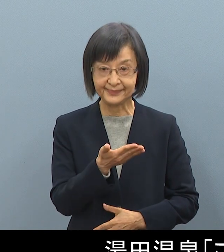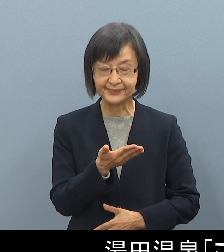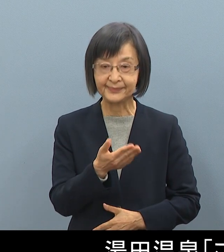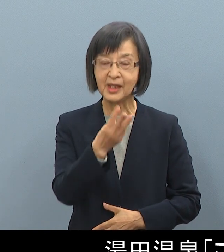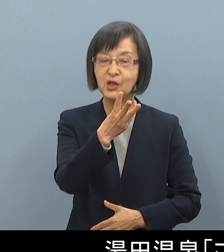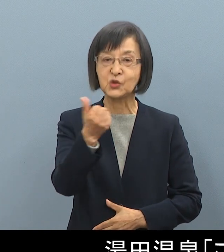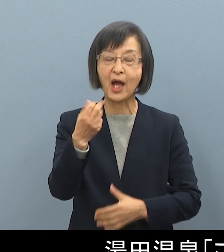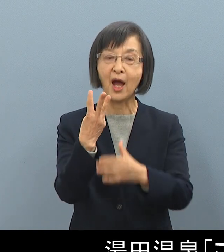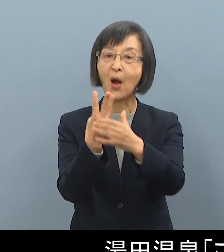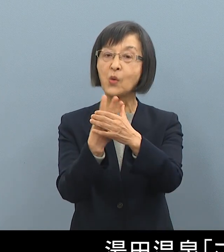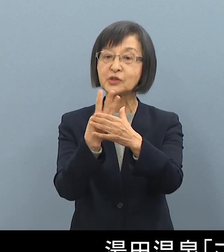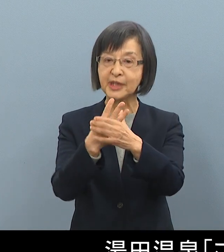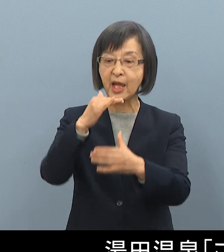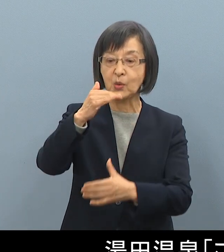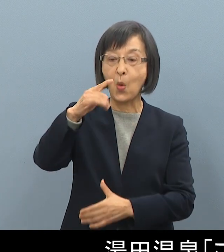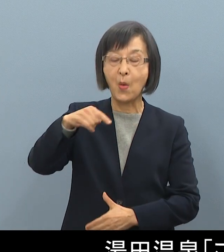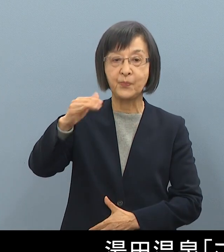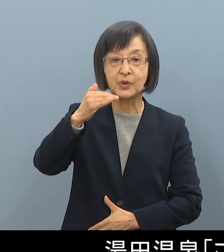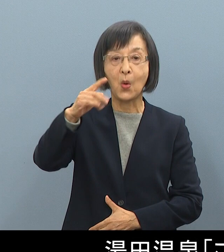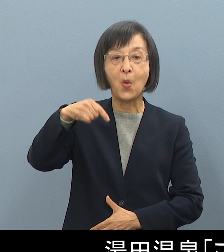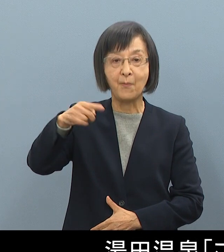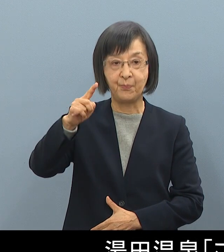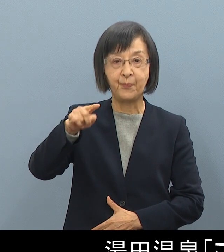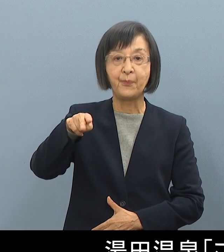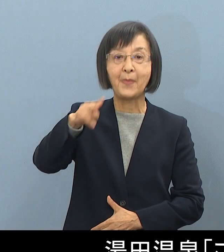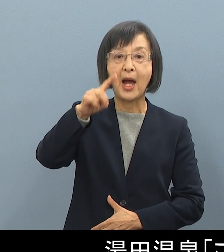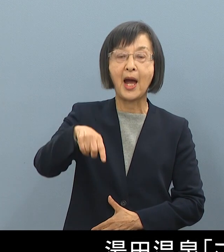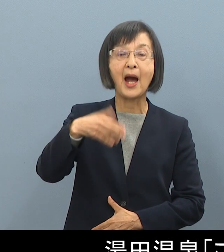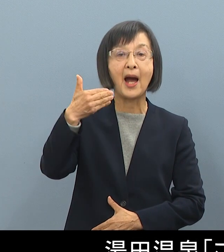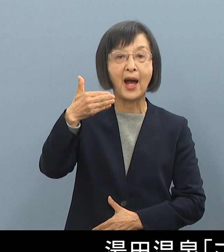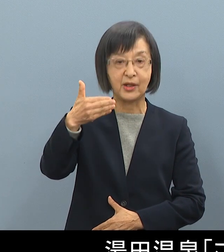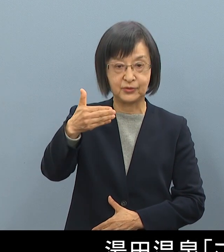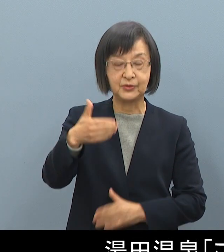湯田温泉コンコンパークでございます。